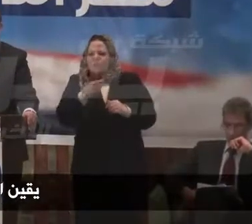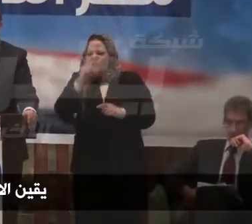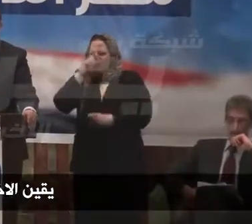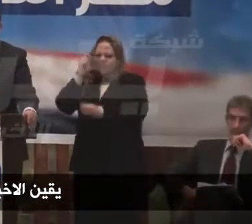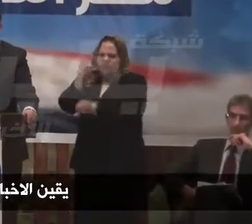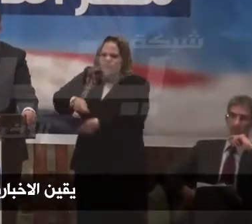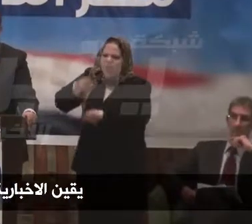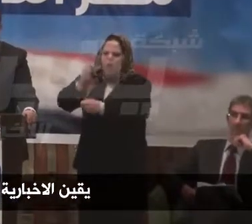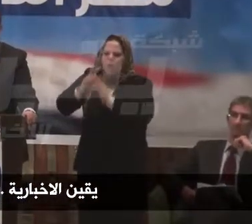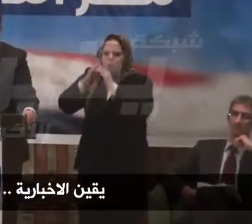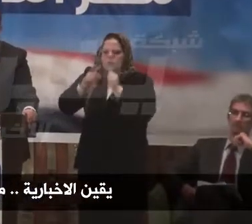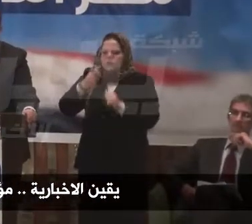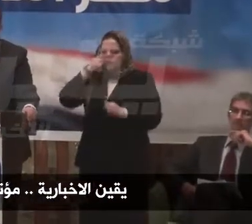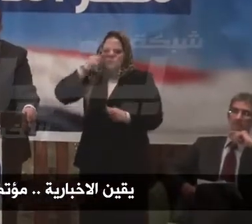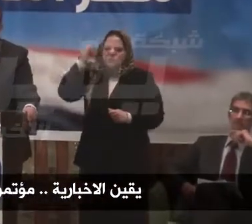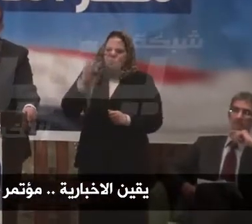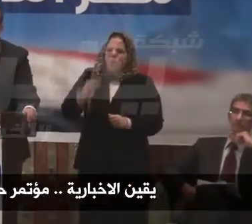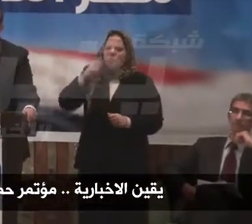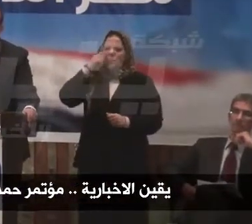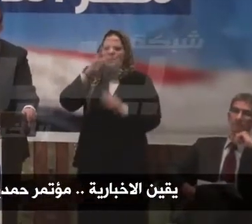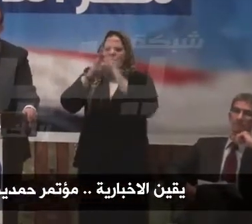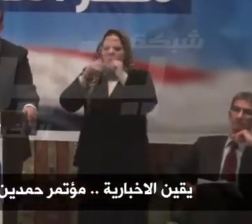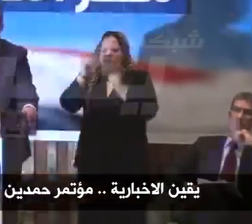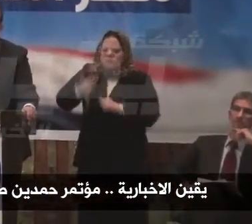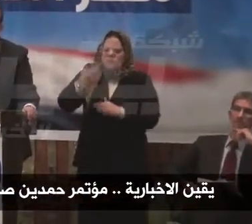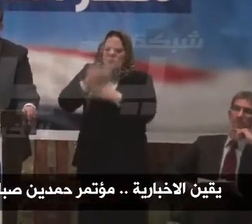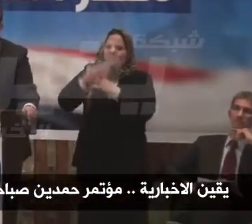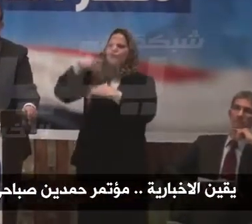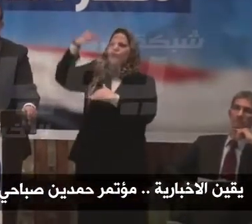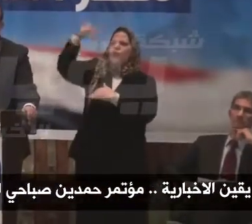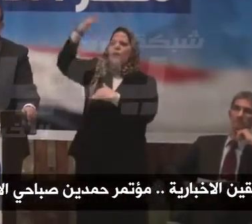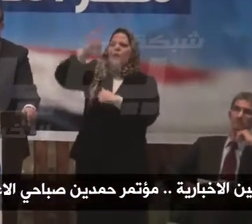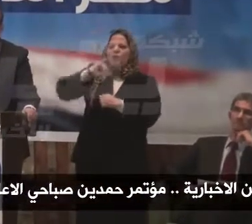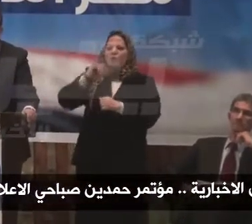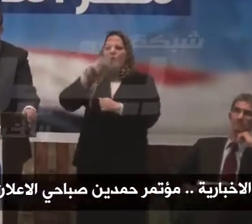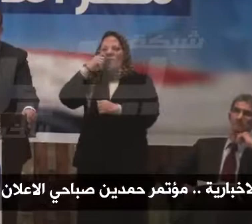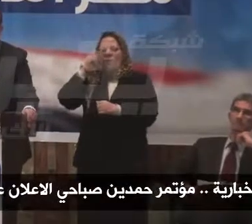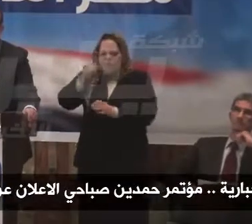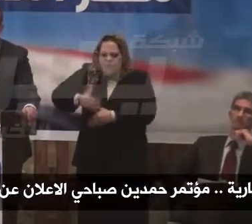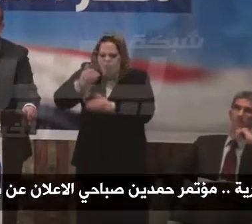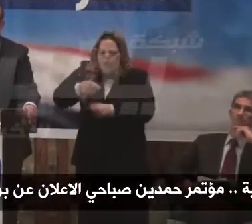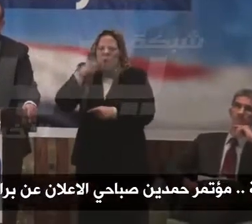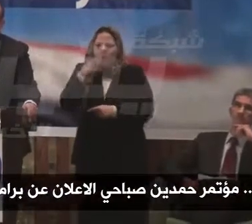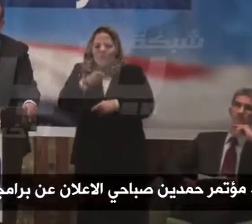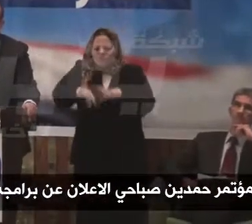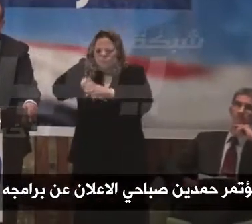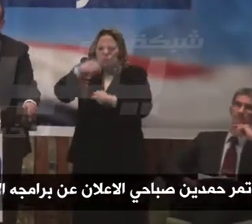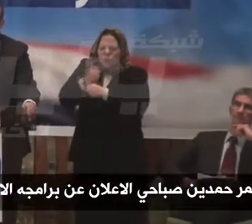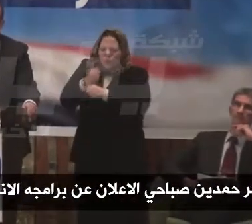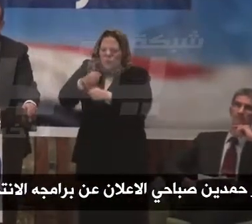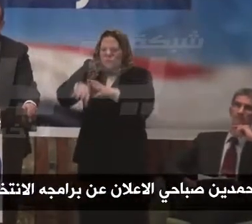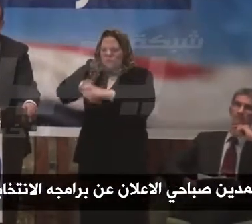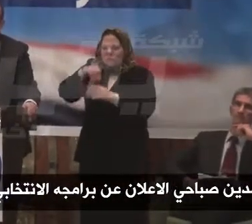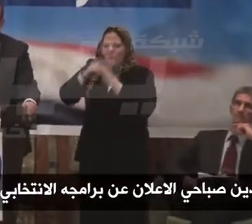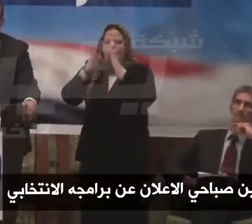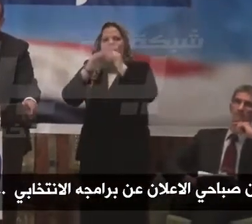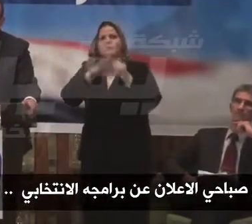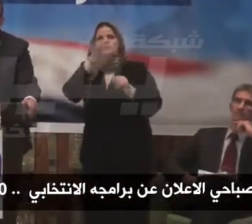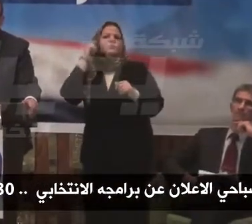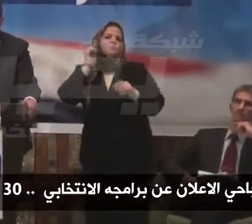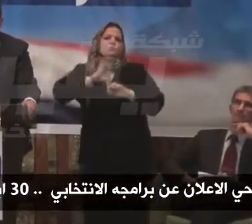والفلاح المصري أصل مصر وصانع الحضارة المصرية، أي صانع وبادئ الحضارة